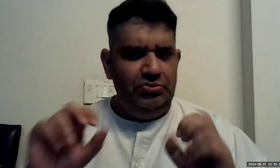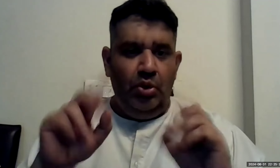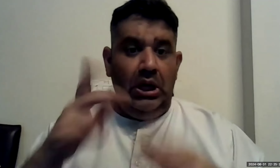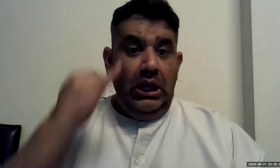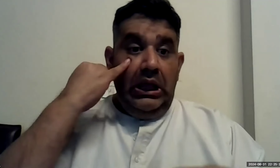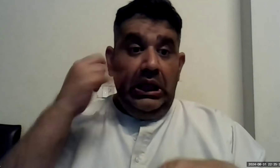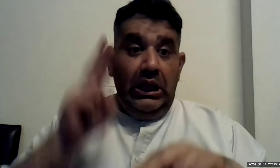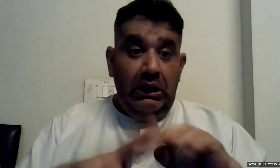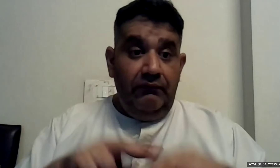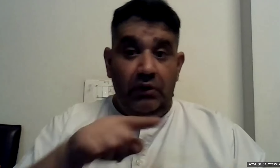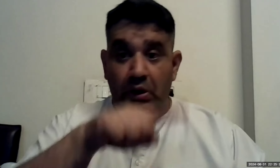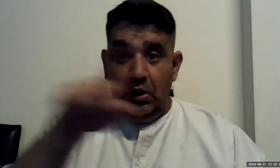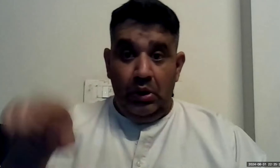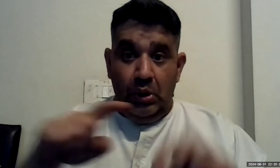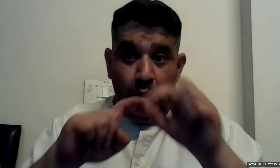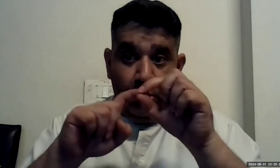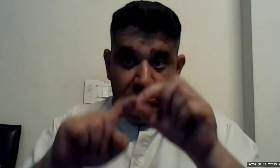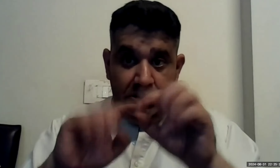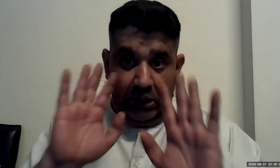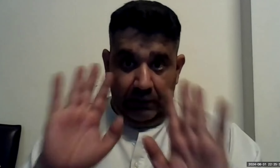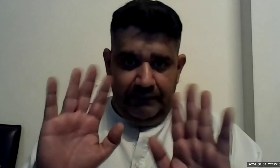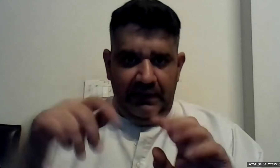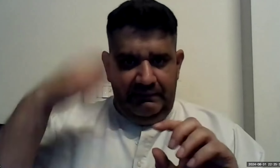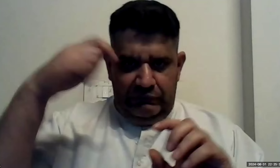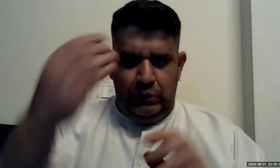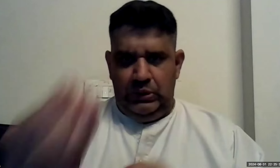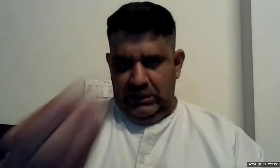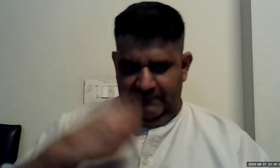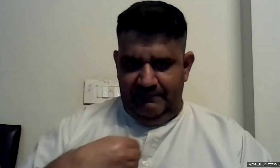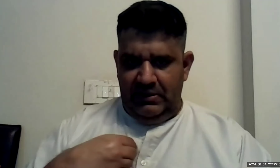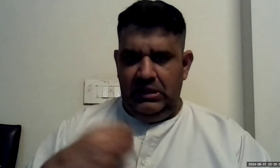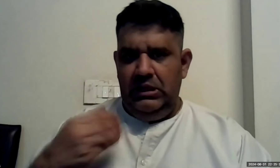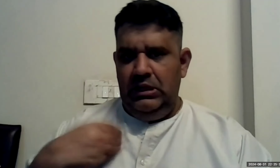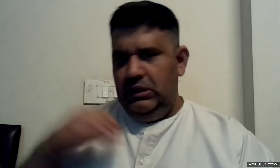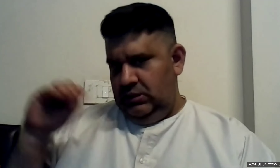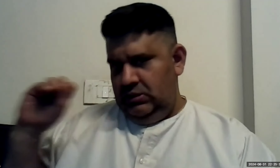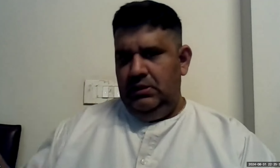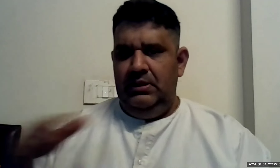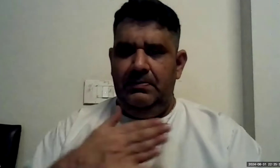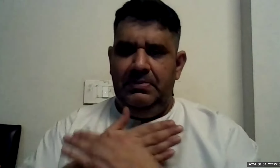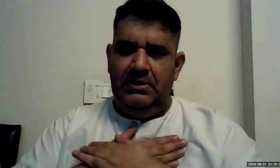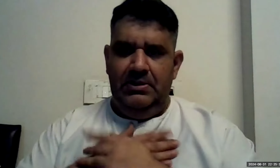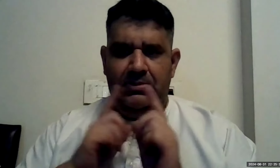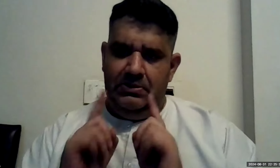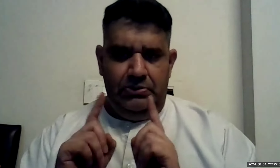Gracias.